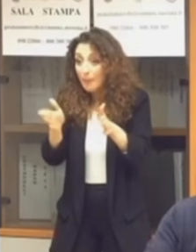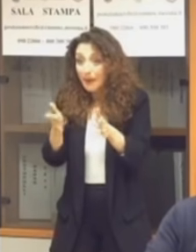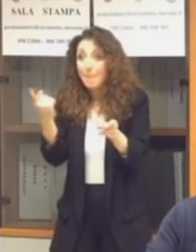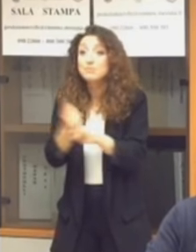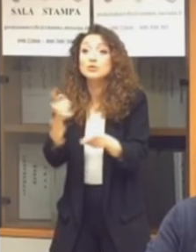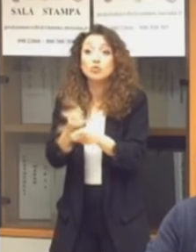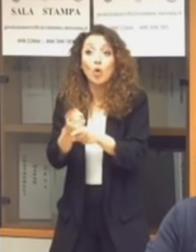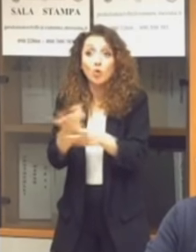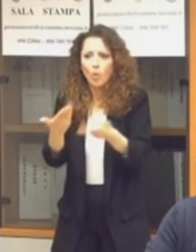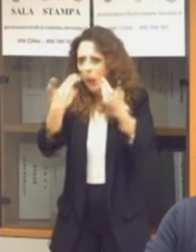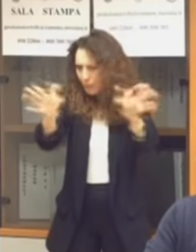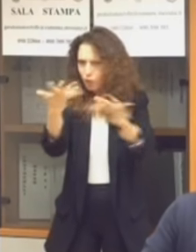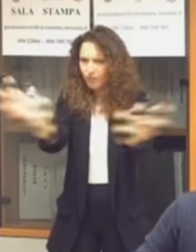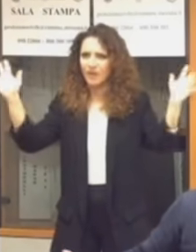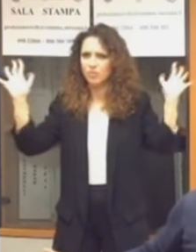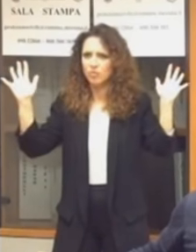abbiamo aperte.